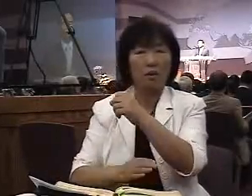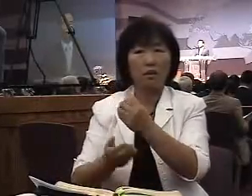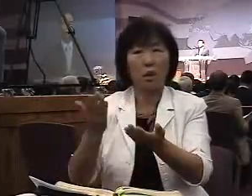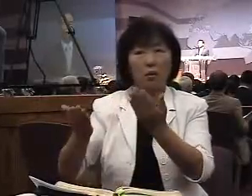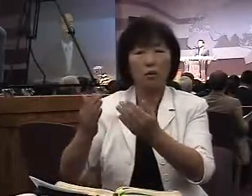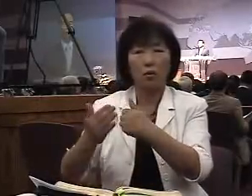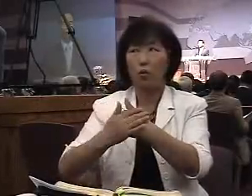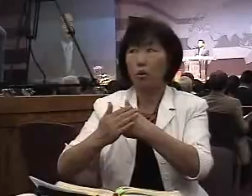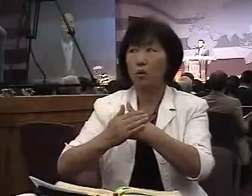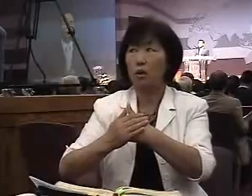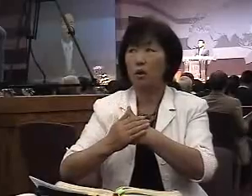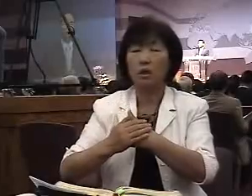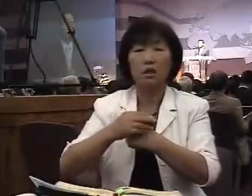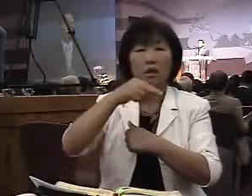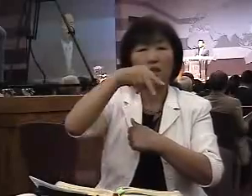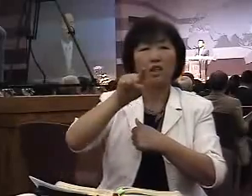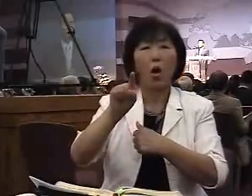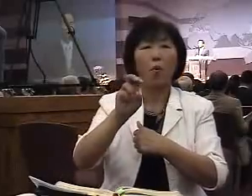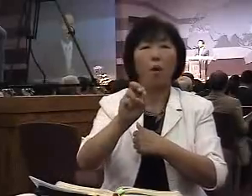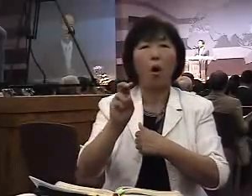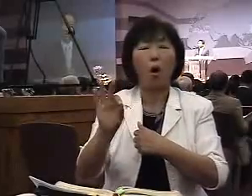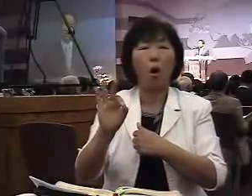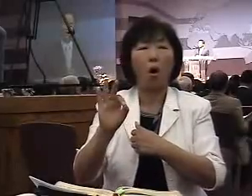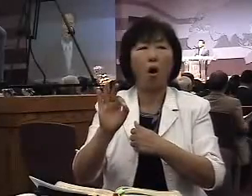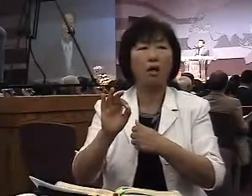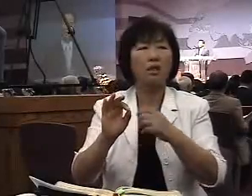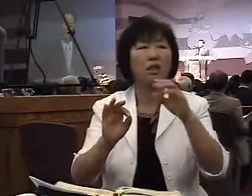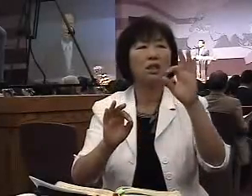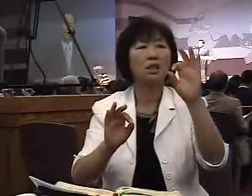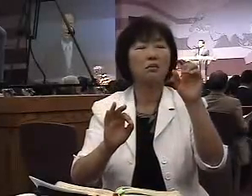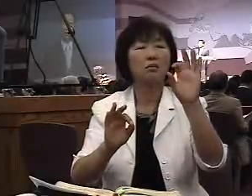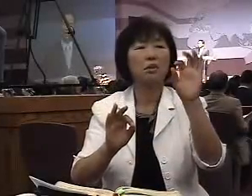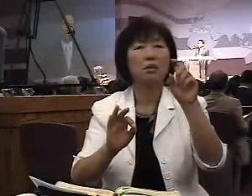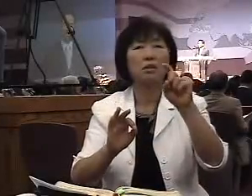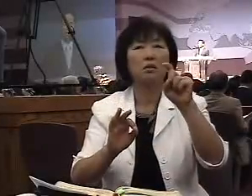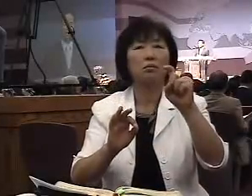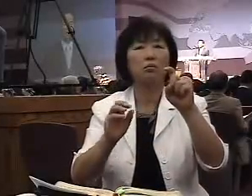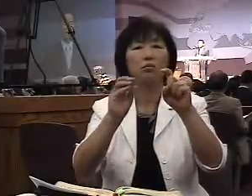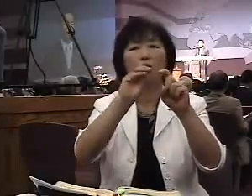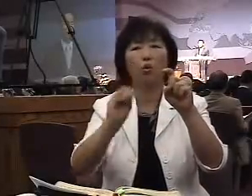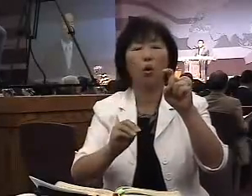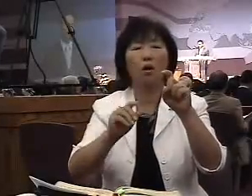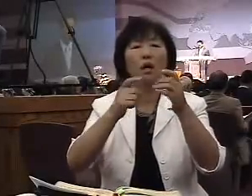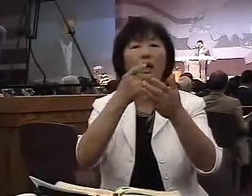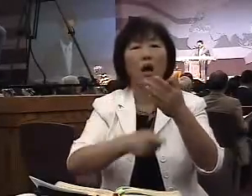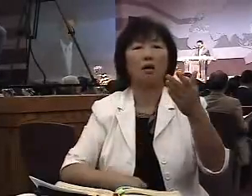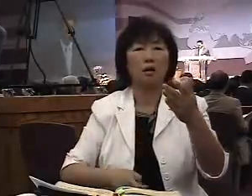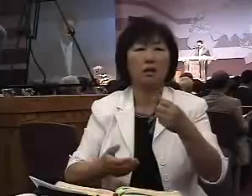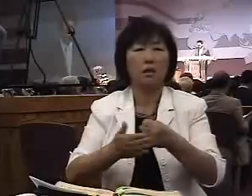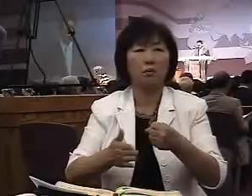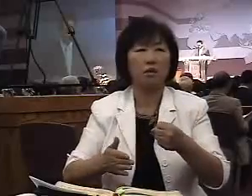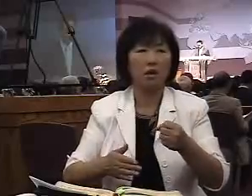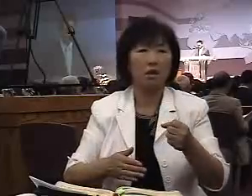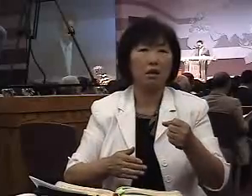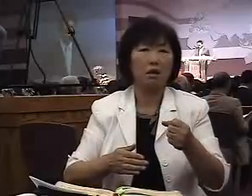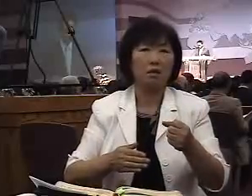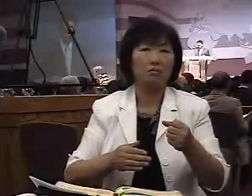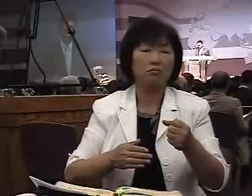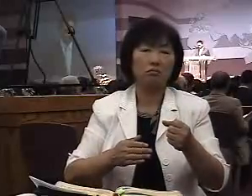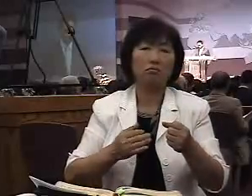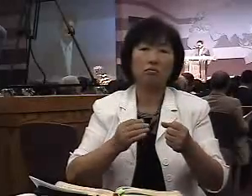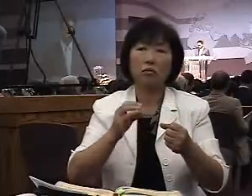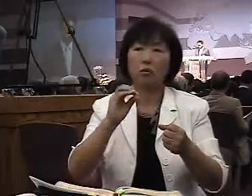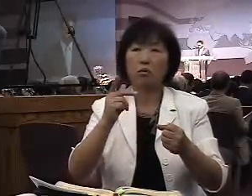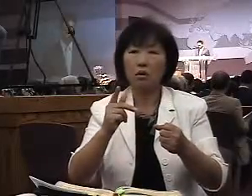차원에서 서명운동을 허락한 것이니까 여러분 반대하시면 도저히 안 가시면 됩니다. 또 찬성하시면